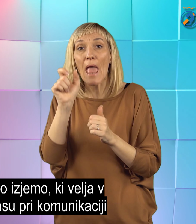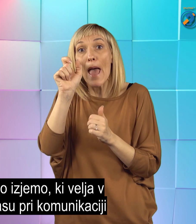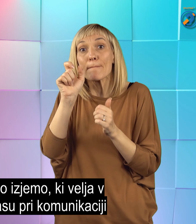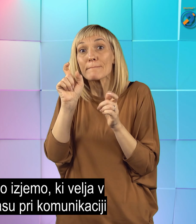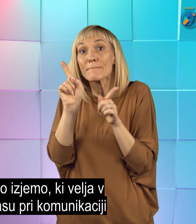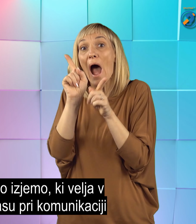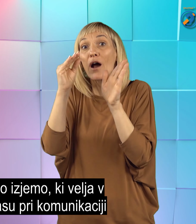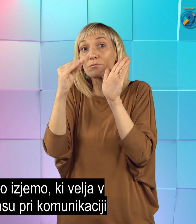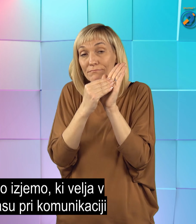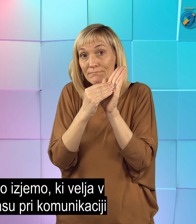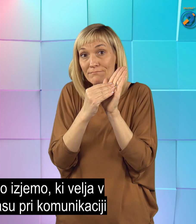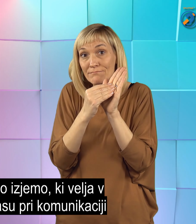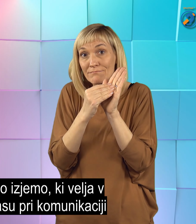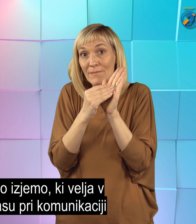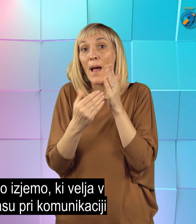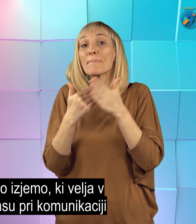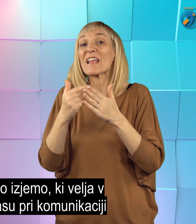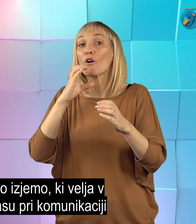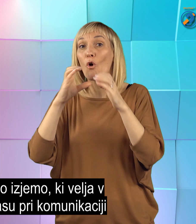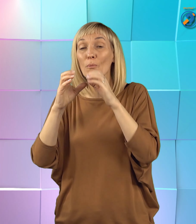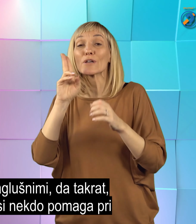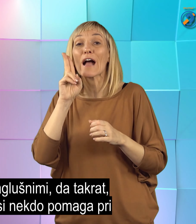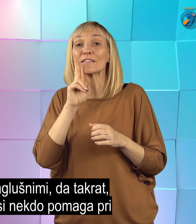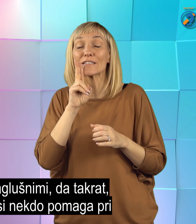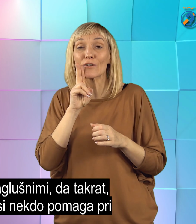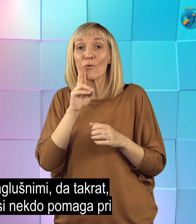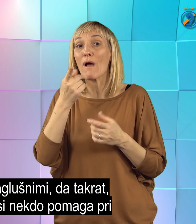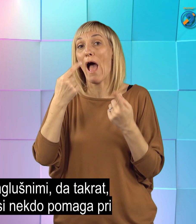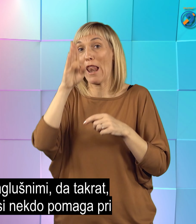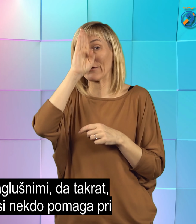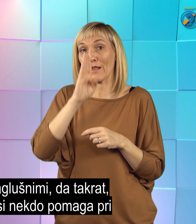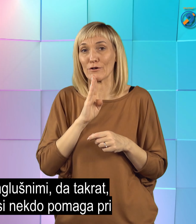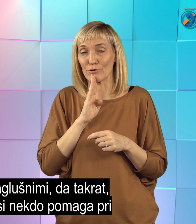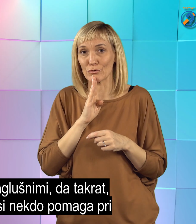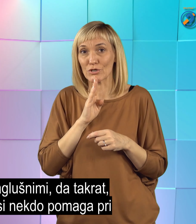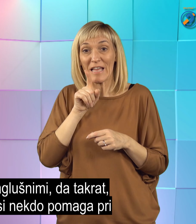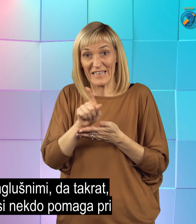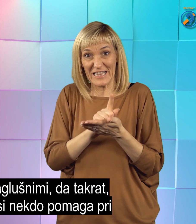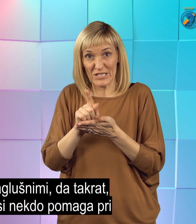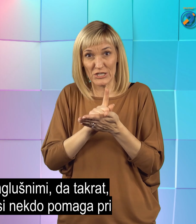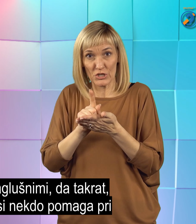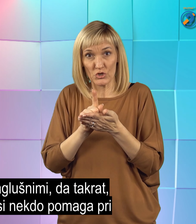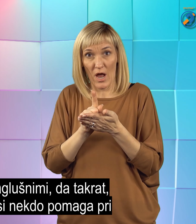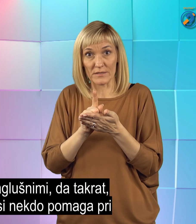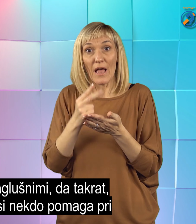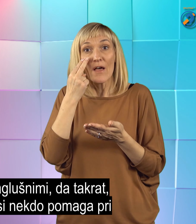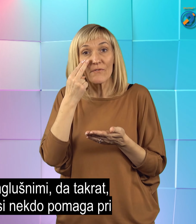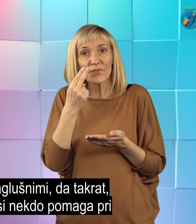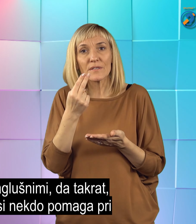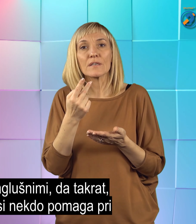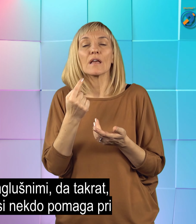velja v današnjem času pri komunikaciji z gluhimi in naglušnimi, da takrat, ko vidimo, da nekdo si pomaga